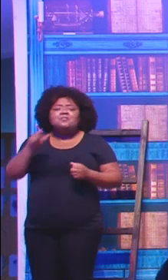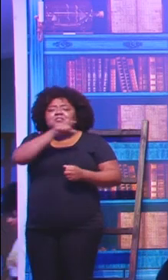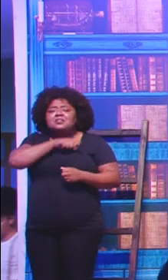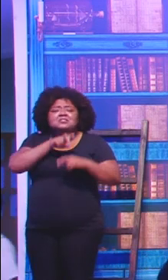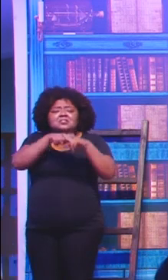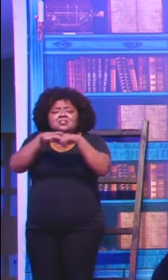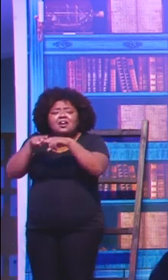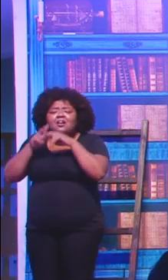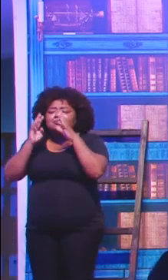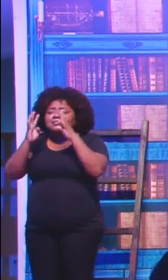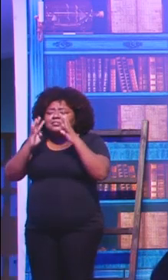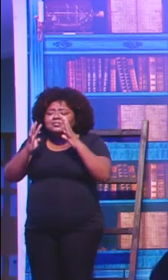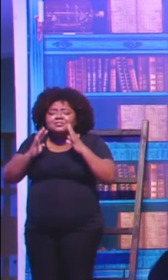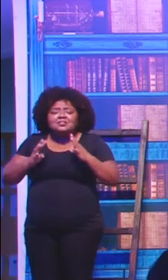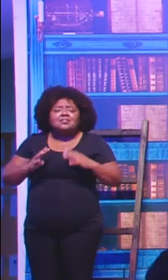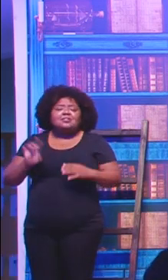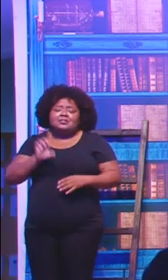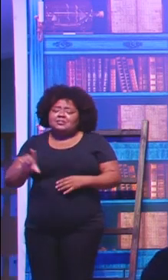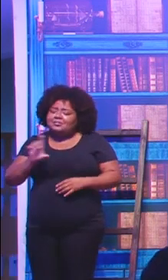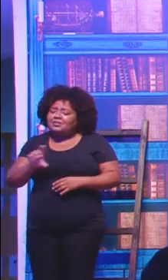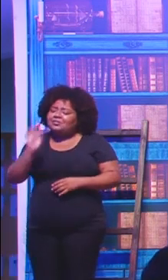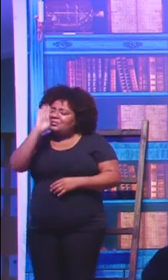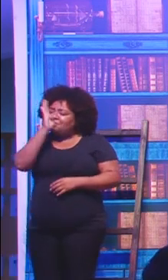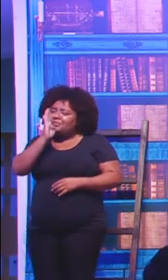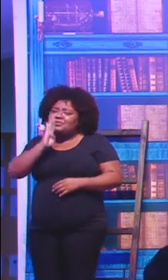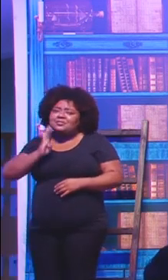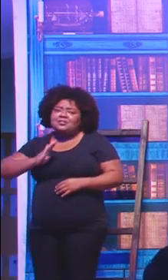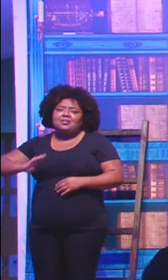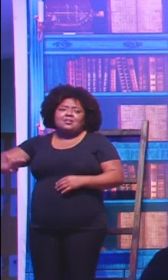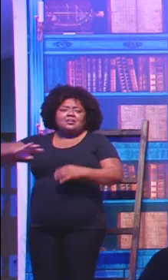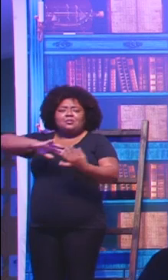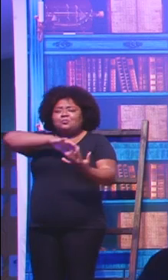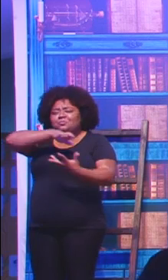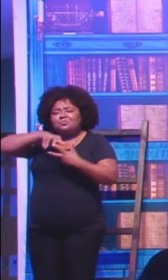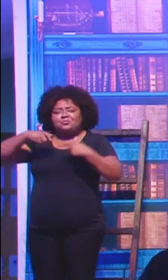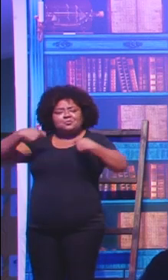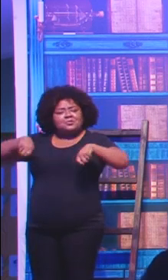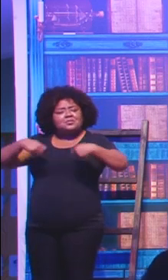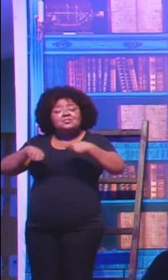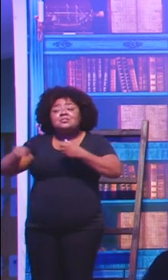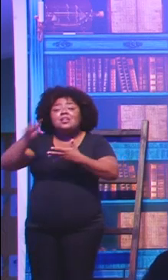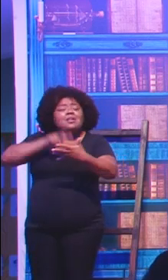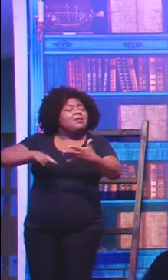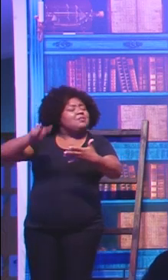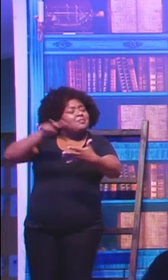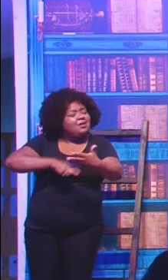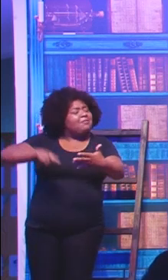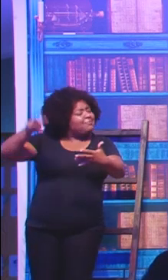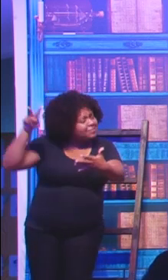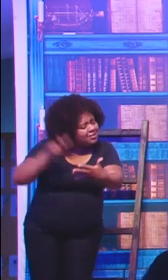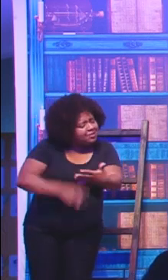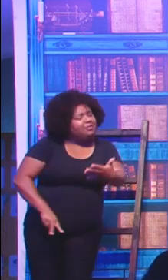A literatura brasileira e do mundo precisa disso. Leiam, leiam e leiam.